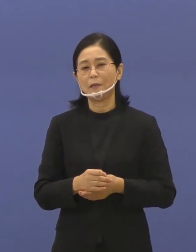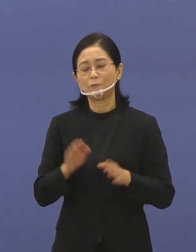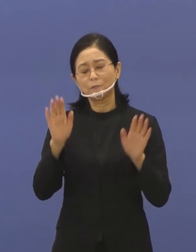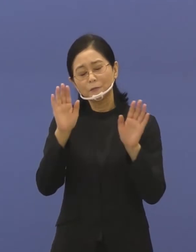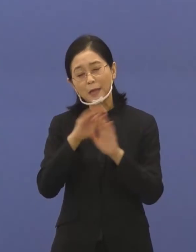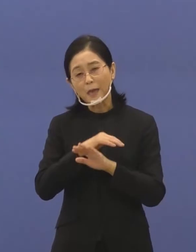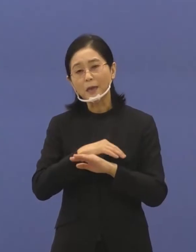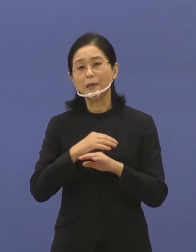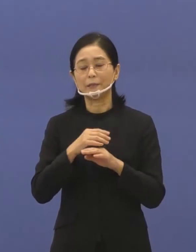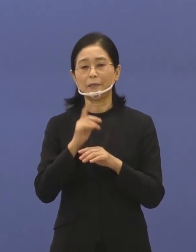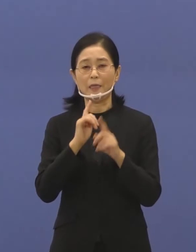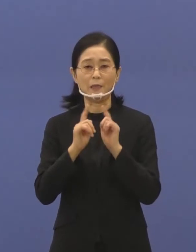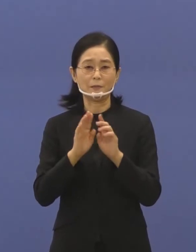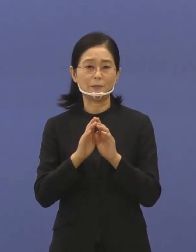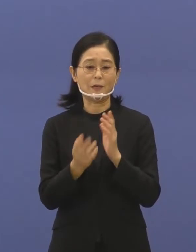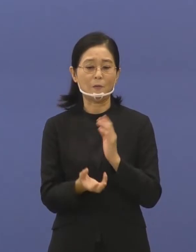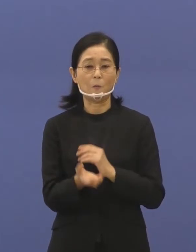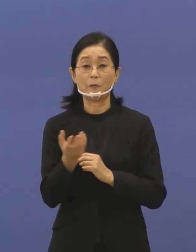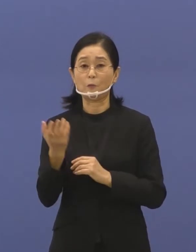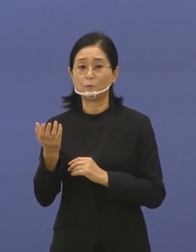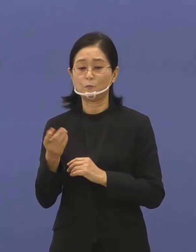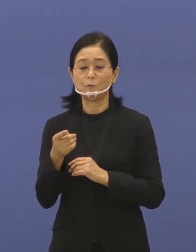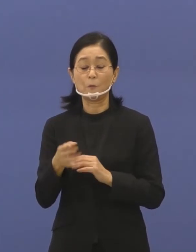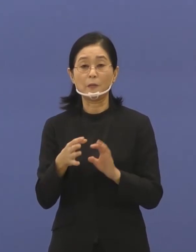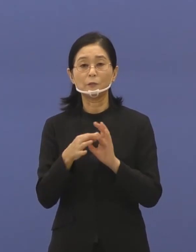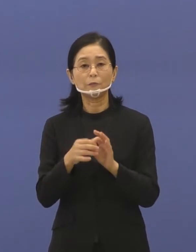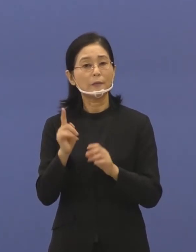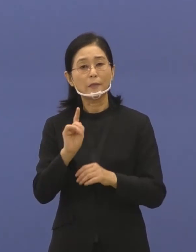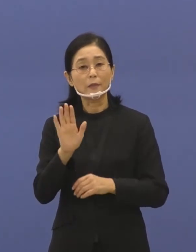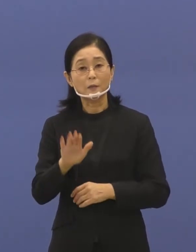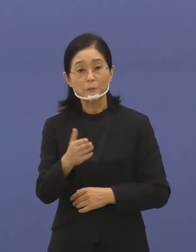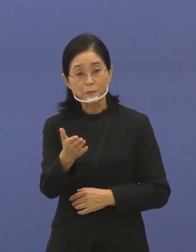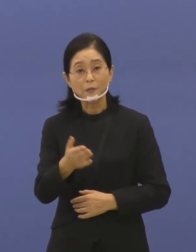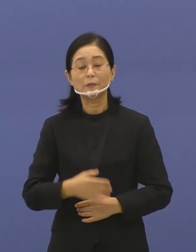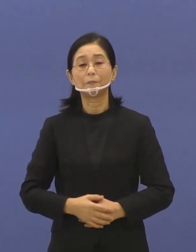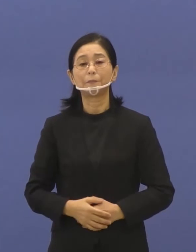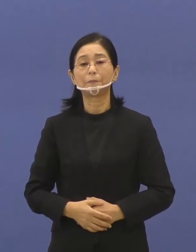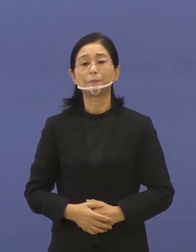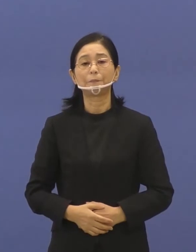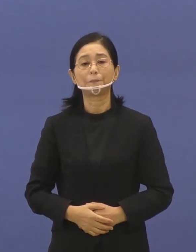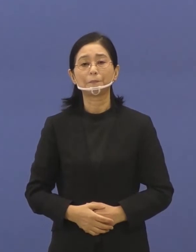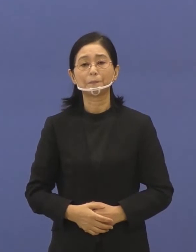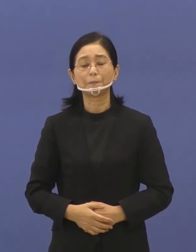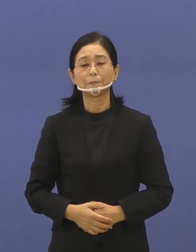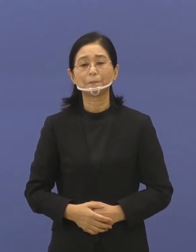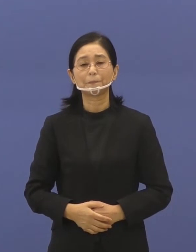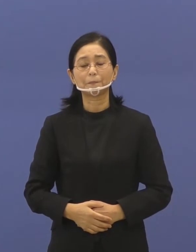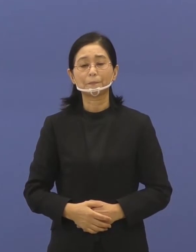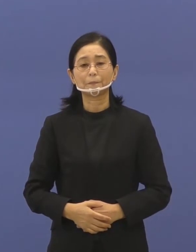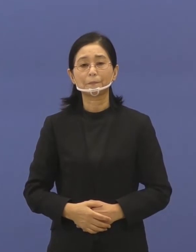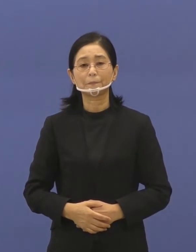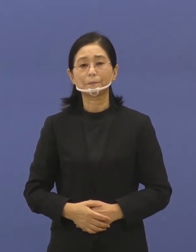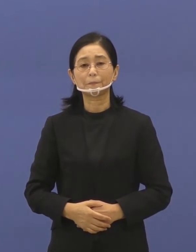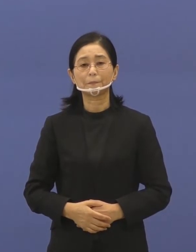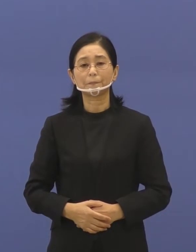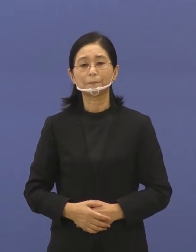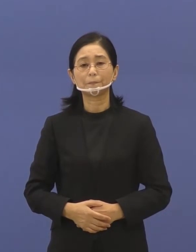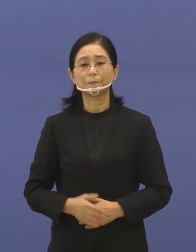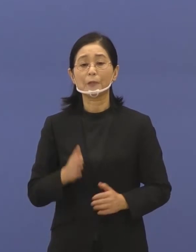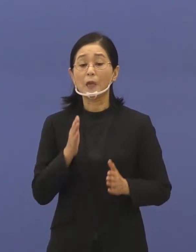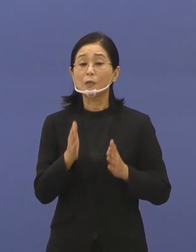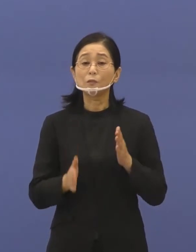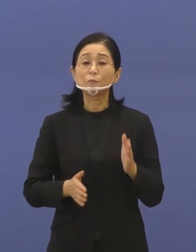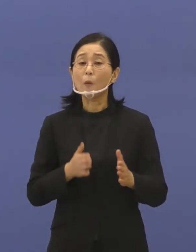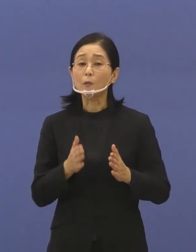ました。その件の受け止め、もし何かあればお聞かせください。 こう昔からスポーツ